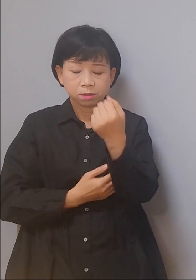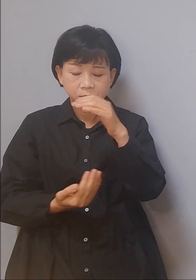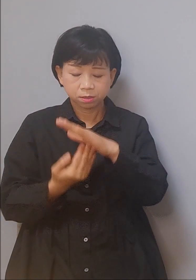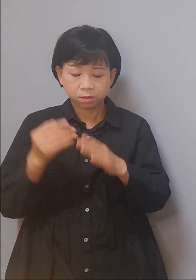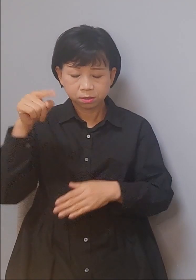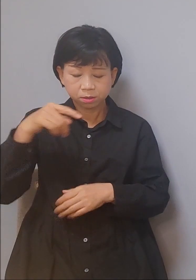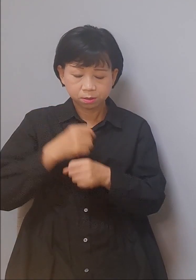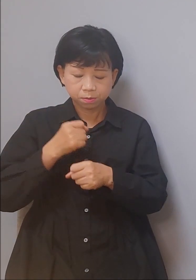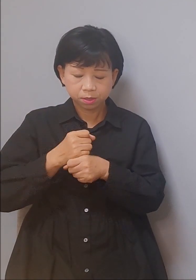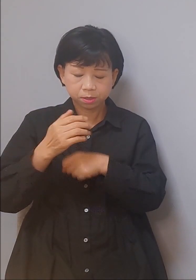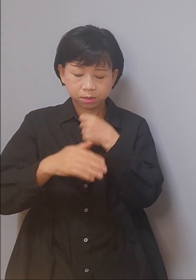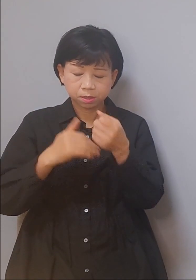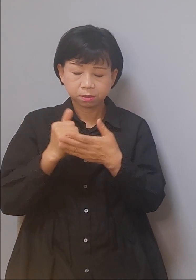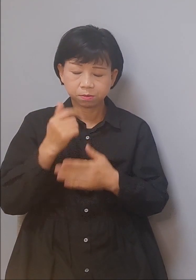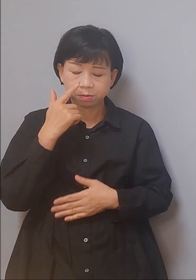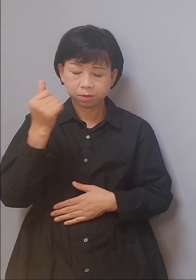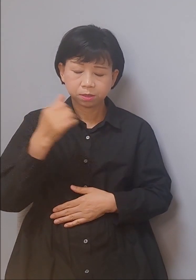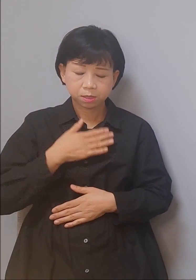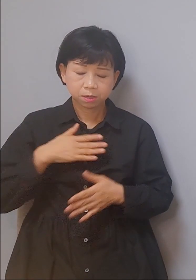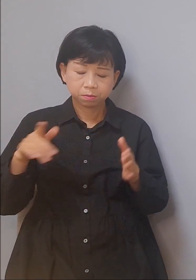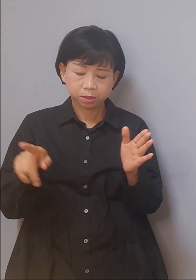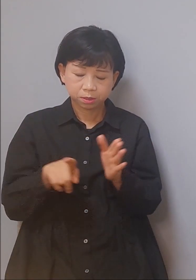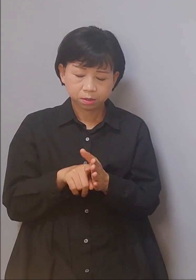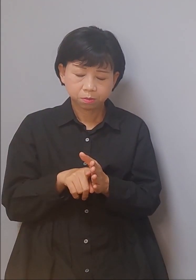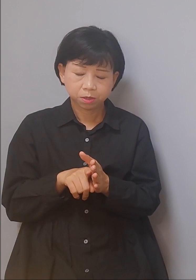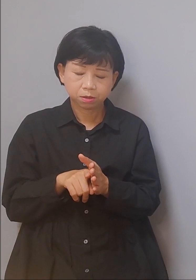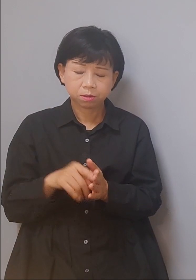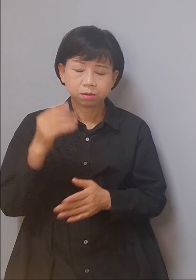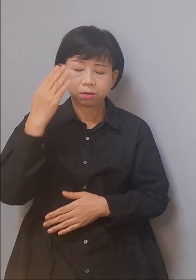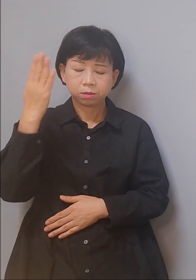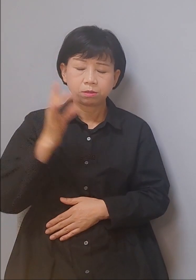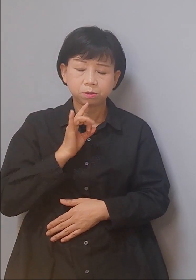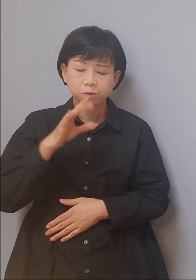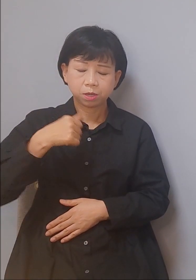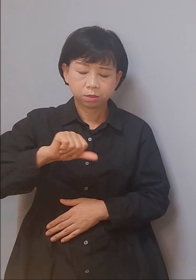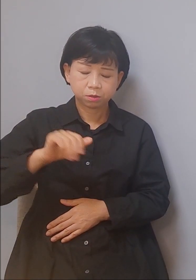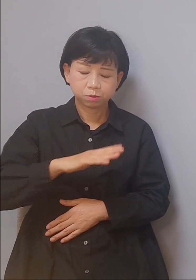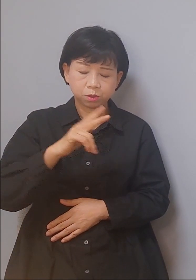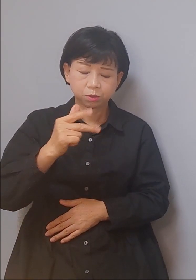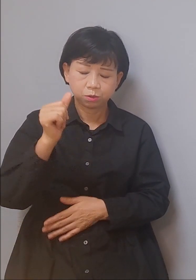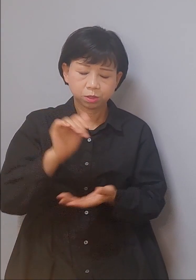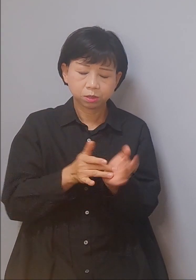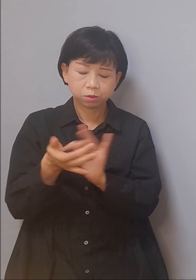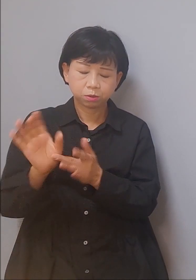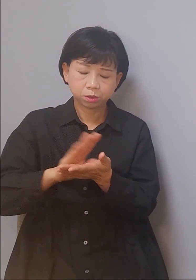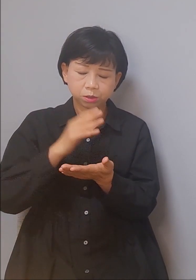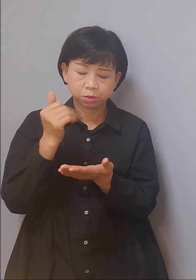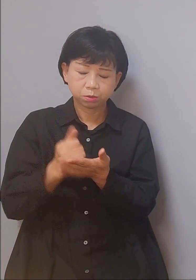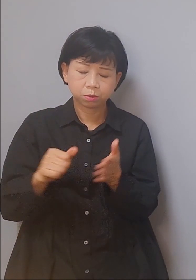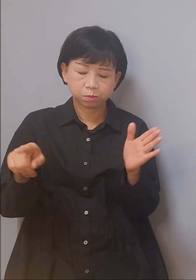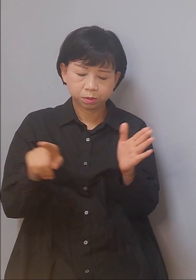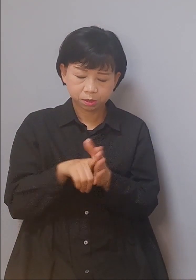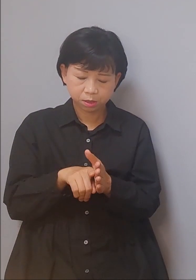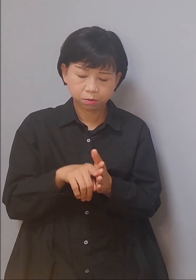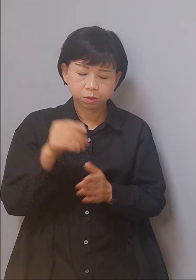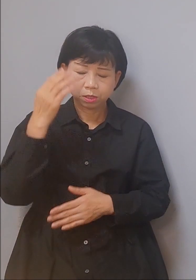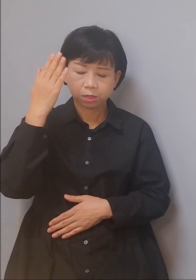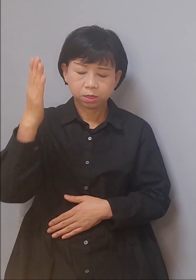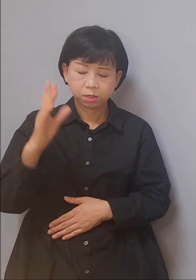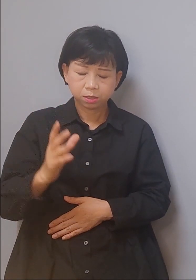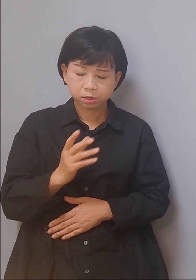전능하사 천지를 만드신 하나님 아버지를 내가 믿사오며 그 외아들 우리 주 예수 그리스도를